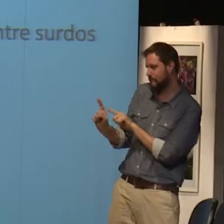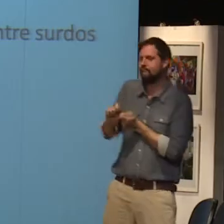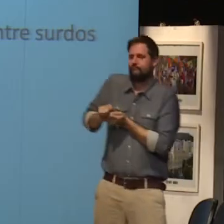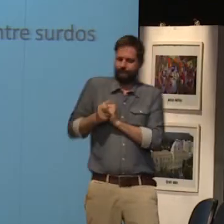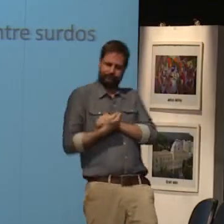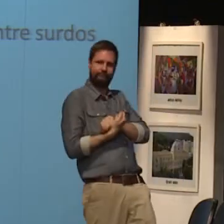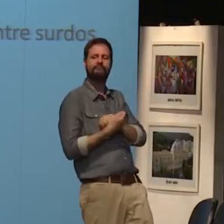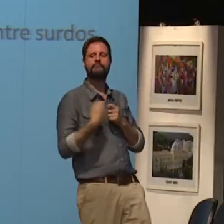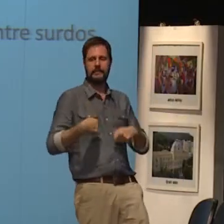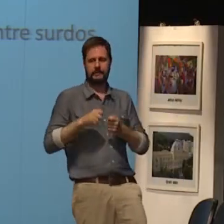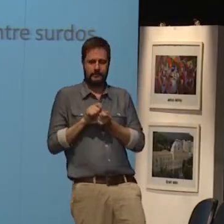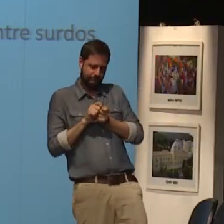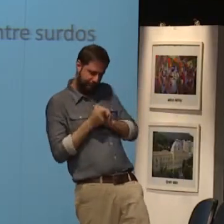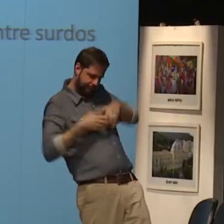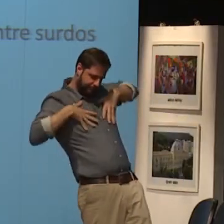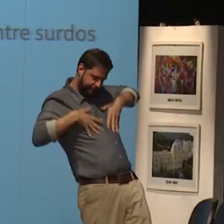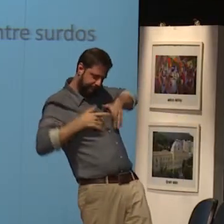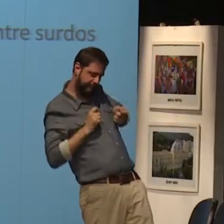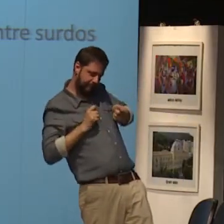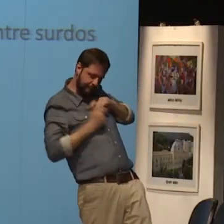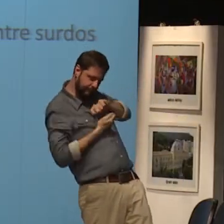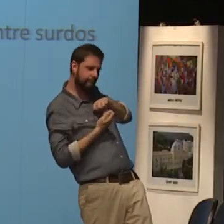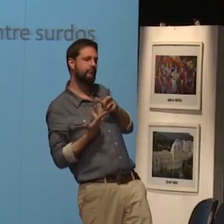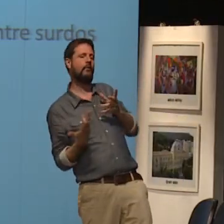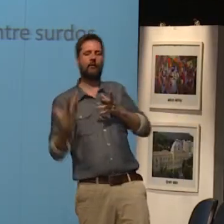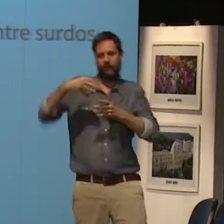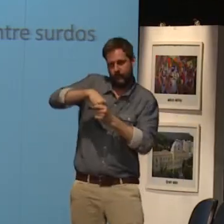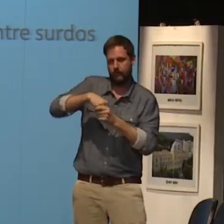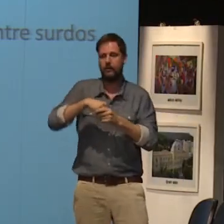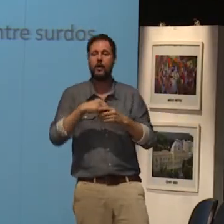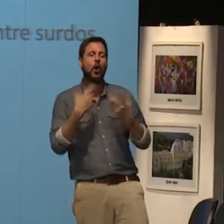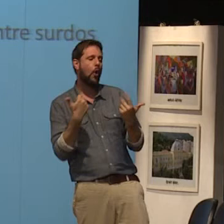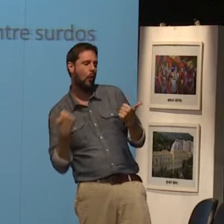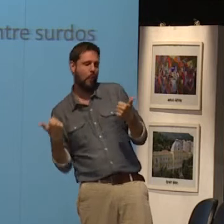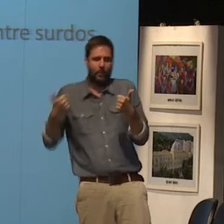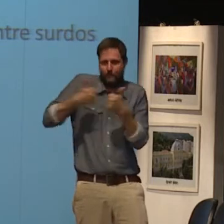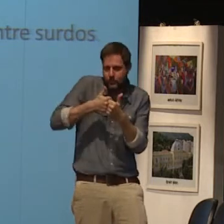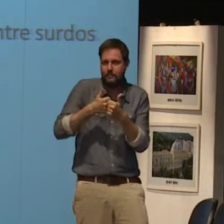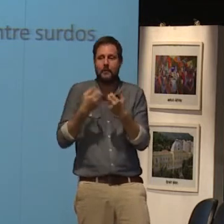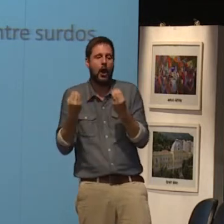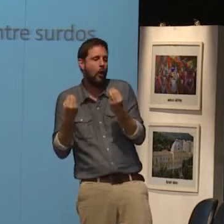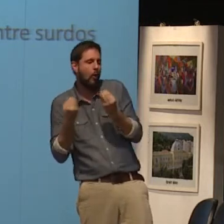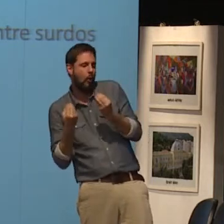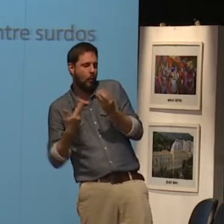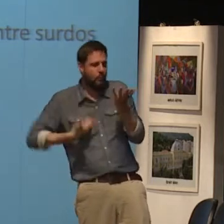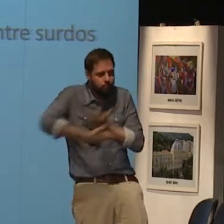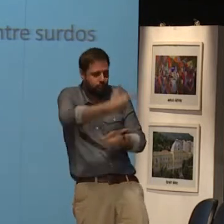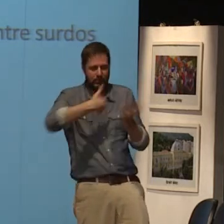um ouvinte que ele precisa se adequar nesse espaço, né, para estar próximo